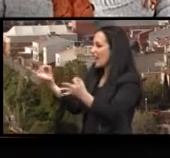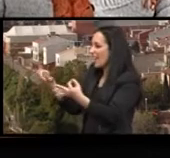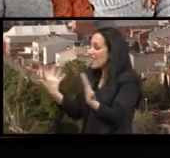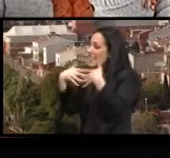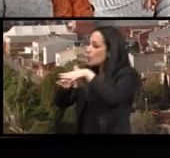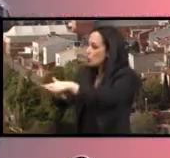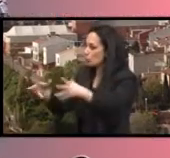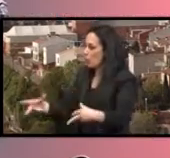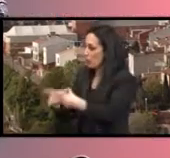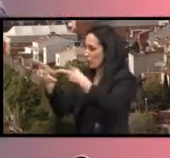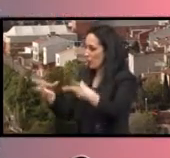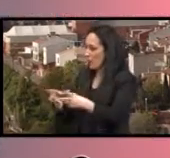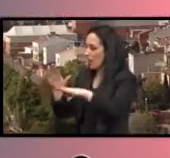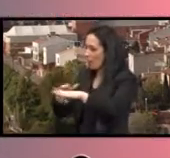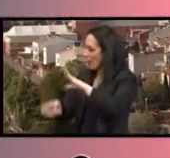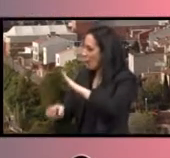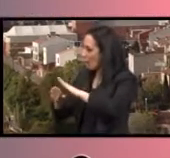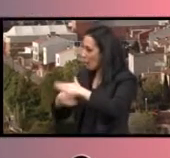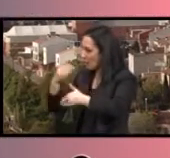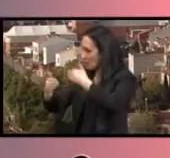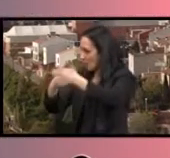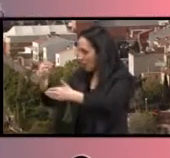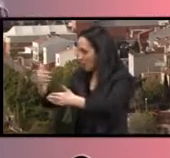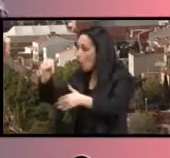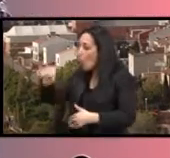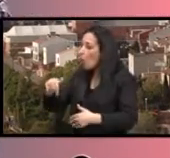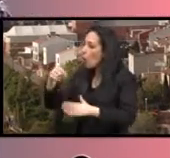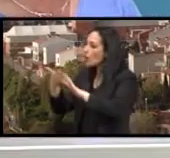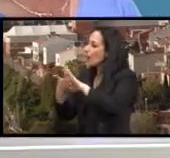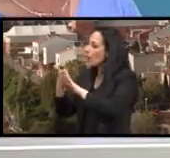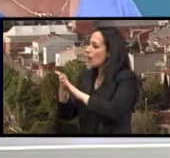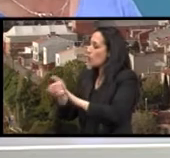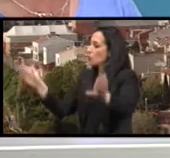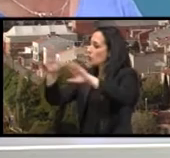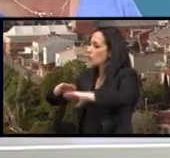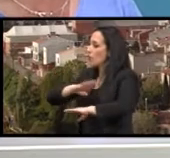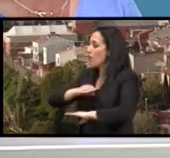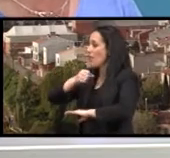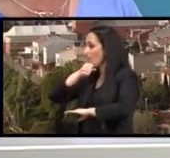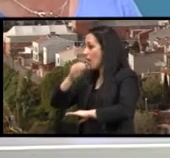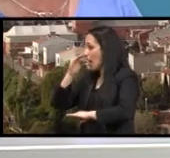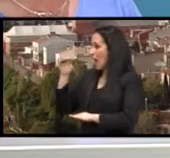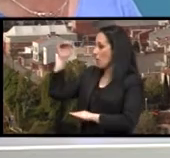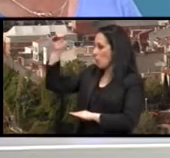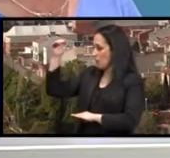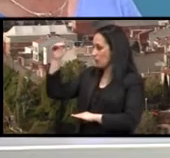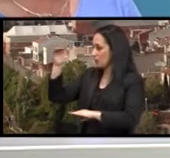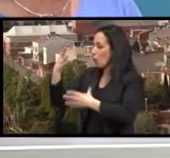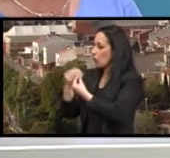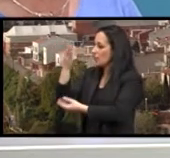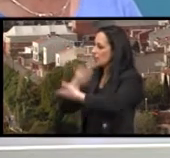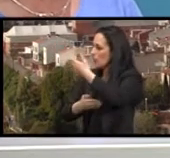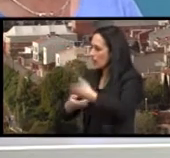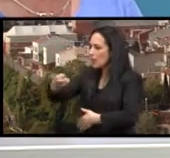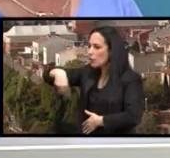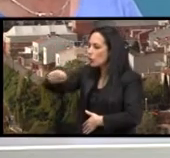tothom tira endavant. Avui hem parlat a la nit dels savis de les persones grans amb discapacitat. Com heu vist, doncs hi ha entusiasme, hi ha ganes, queda molta feina